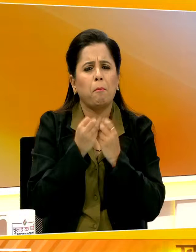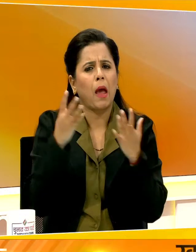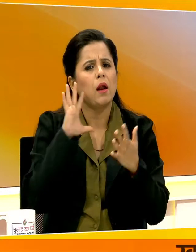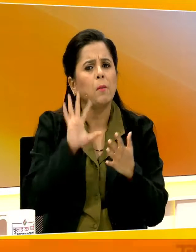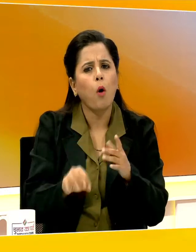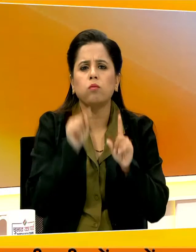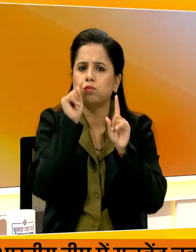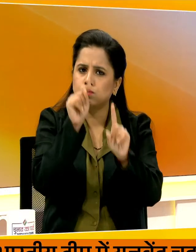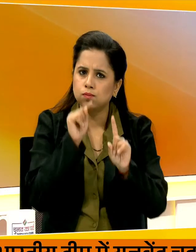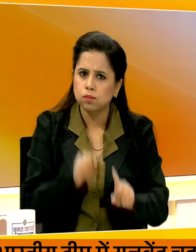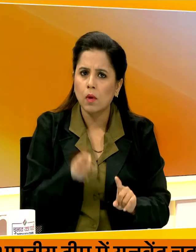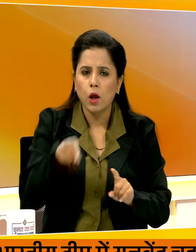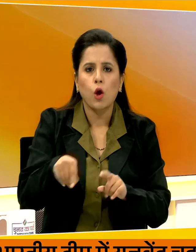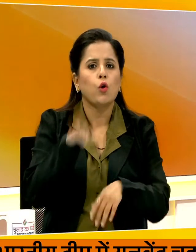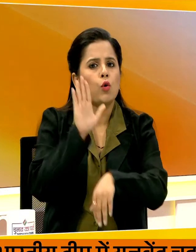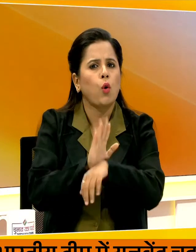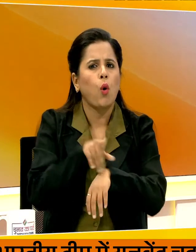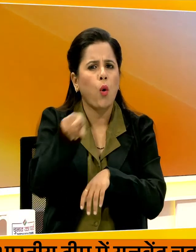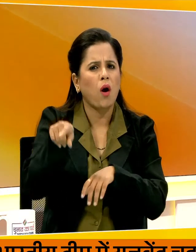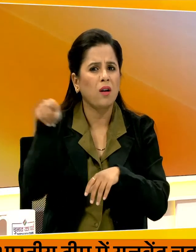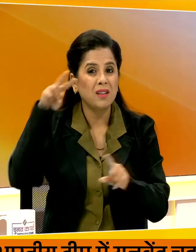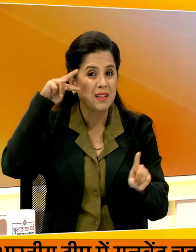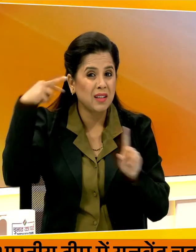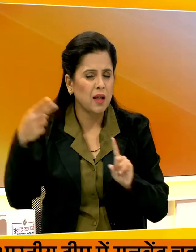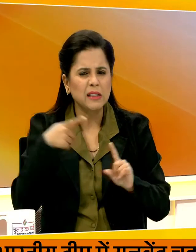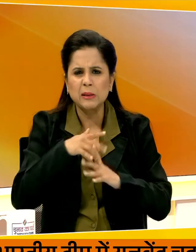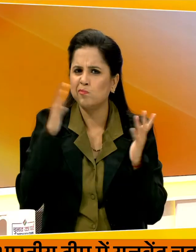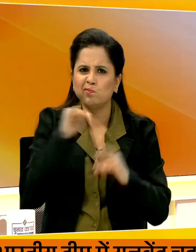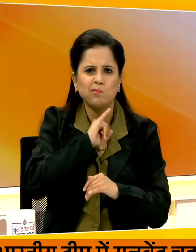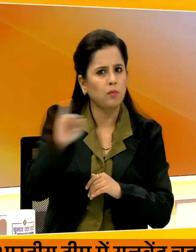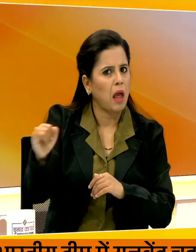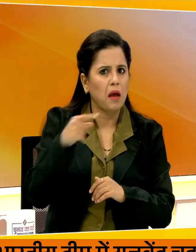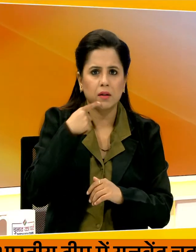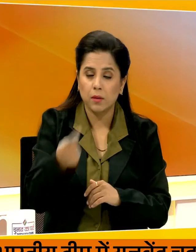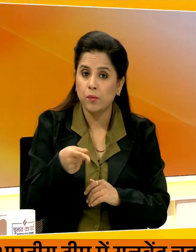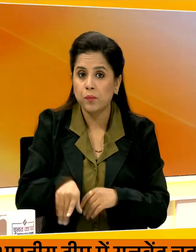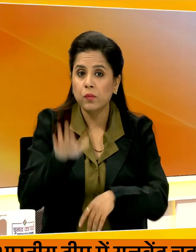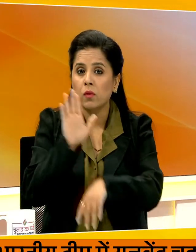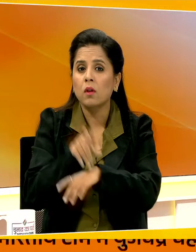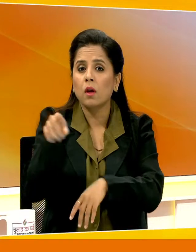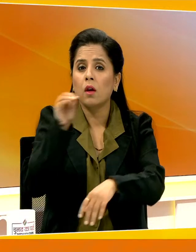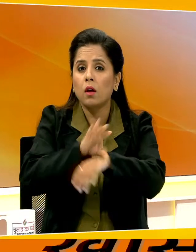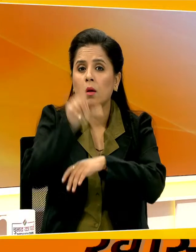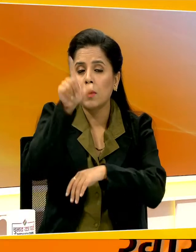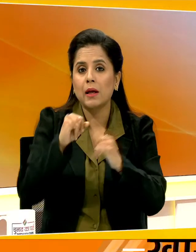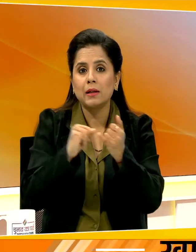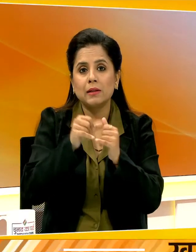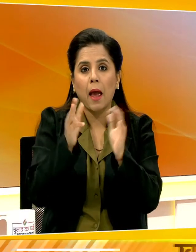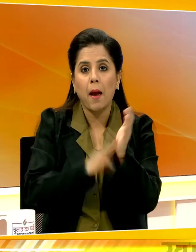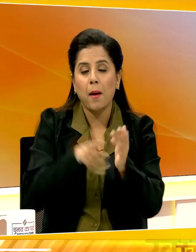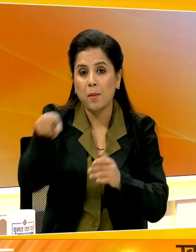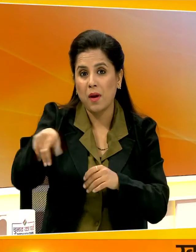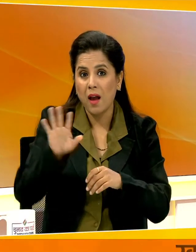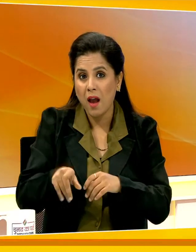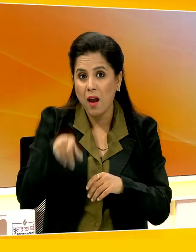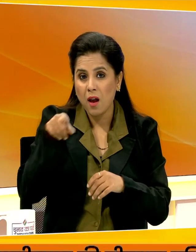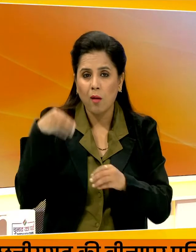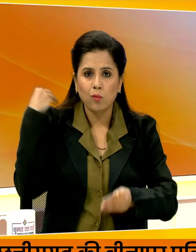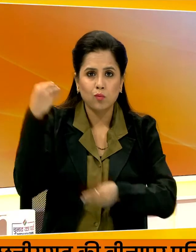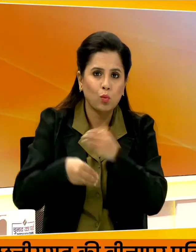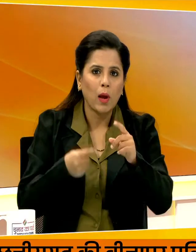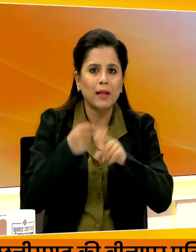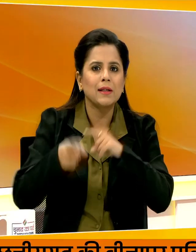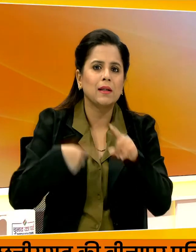मुद्दों को लेकर कांग्रेस के रुख की कड़ी आलोचना की है। कांग्रेस पार्टी के अहम सलाहकार सैम पित्रोदा द्वारा विरासत टैक्स